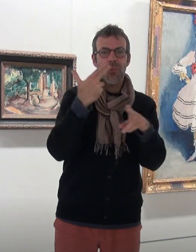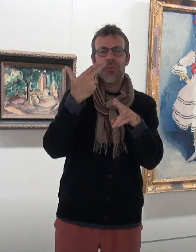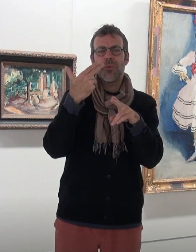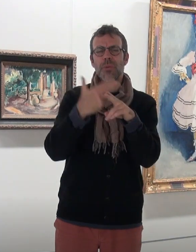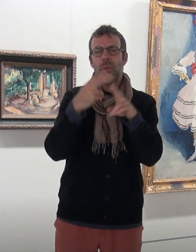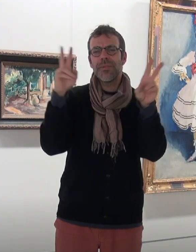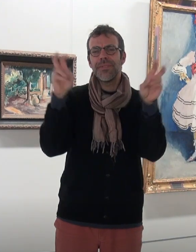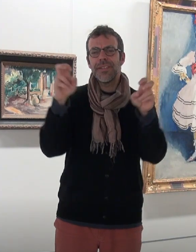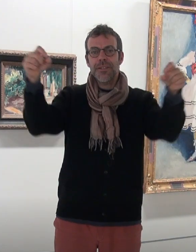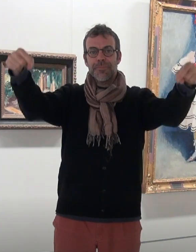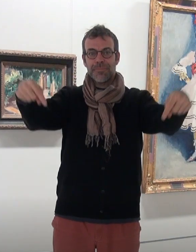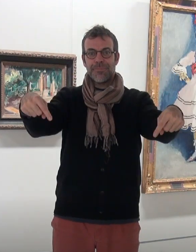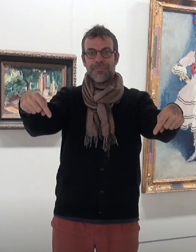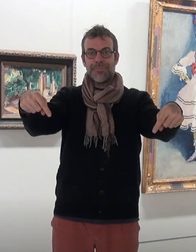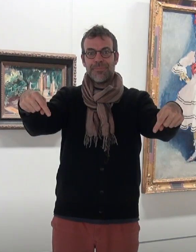corps ».